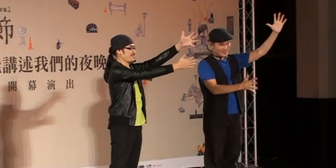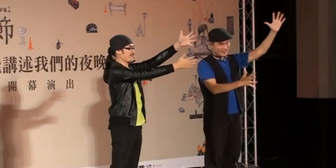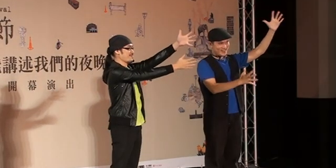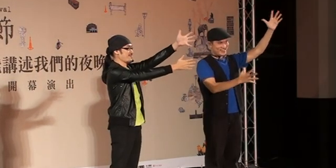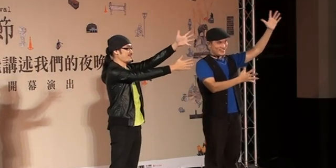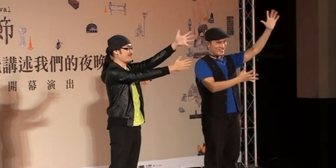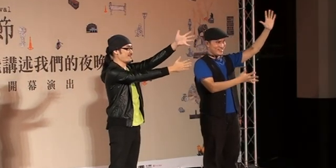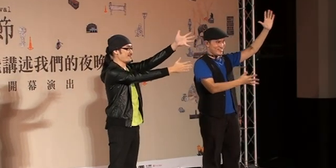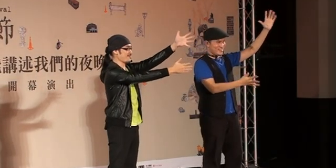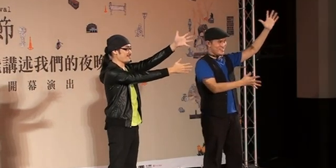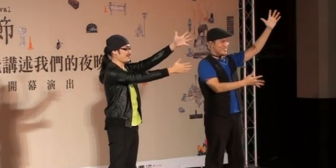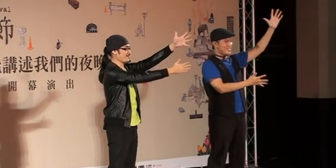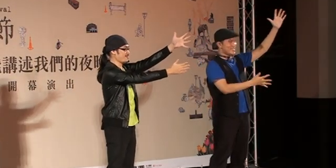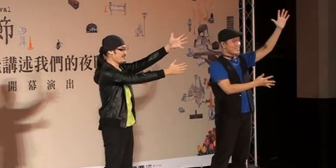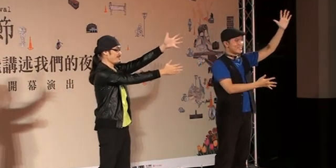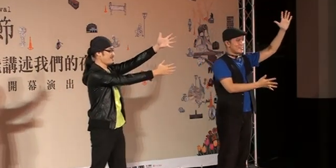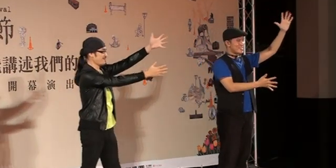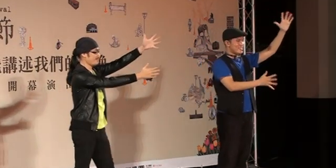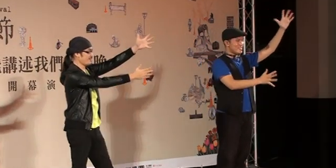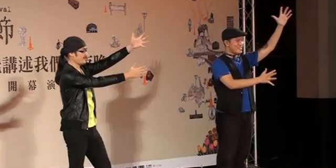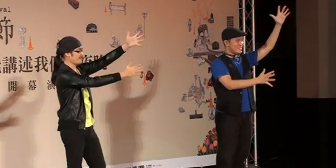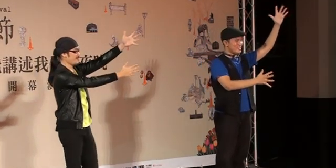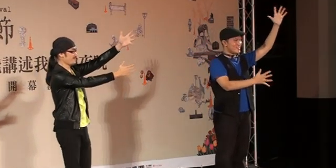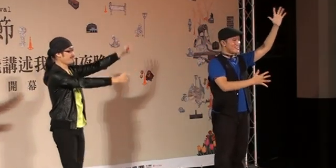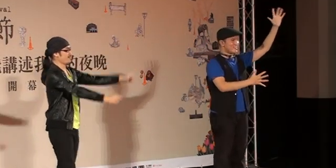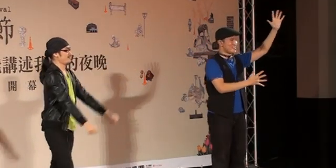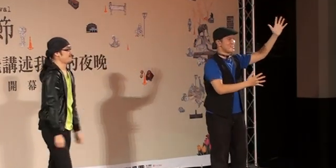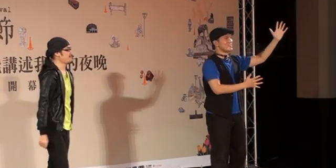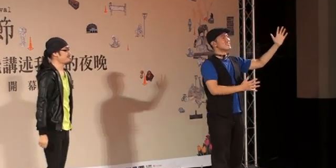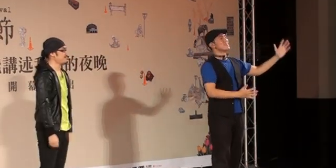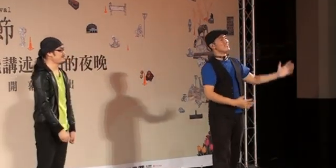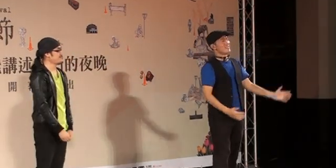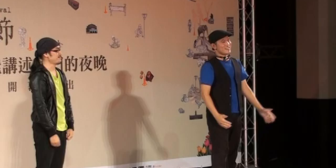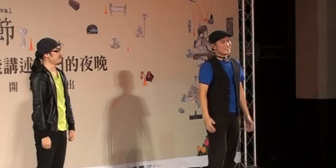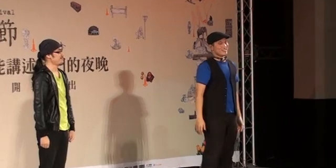our hands together for the poet of Estonia, Mr. Hanso Ho, sharing his poem.